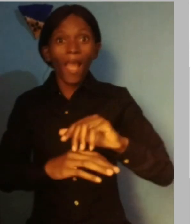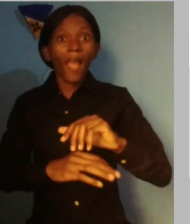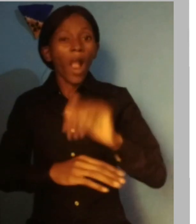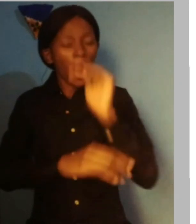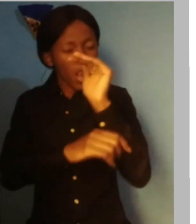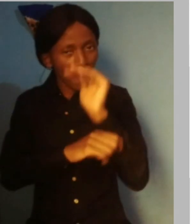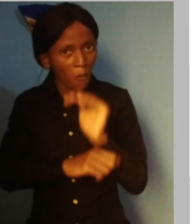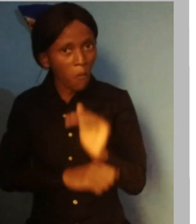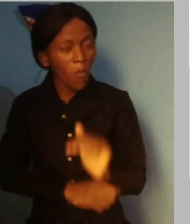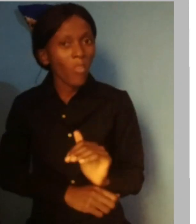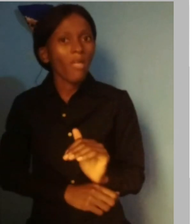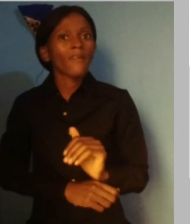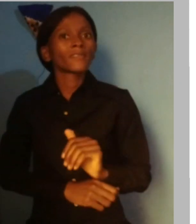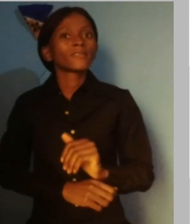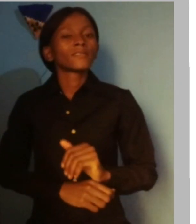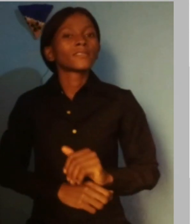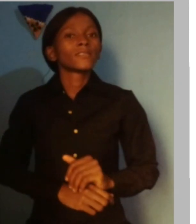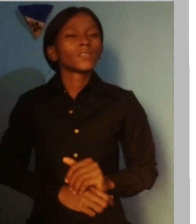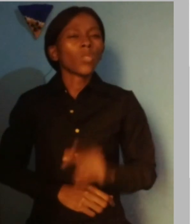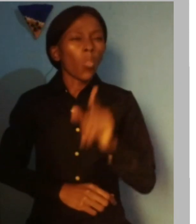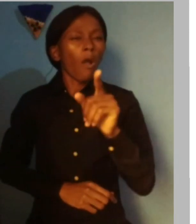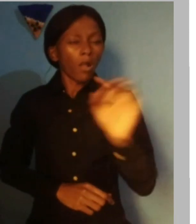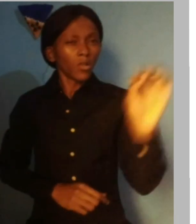qui te protège.